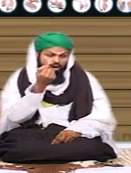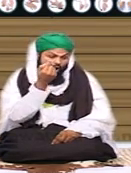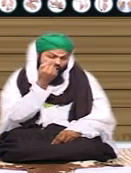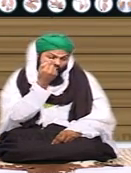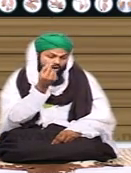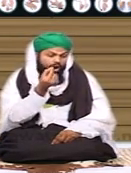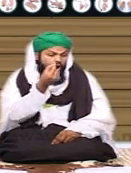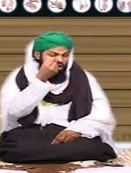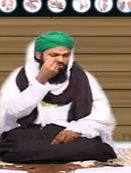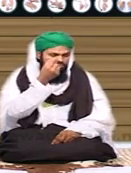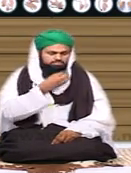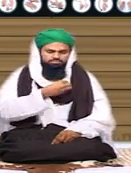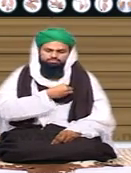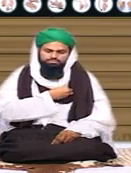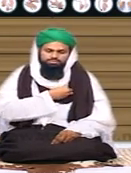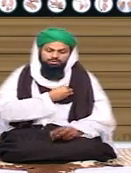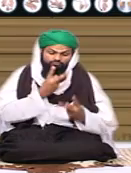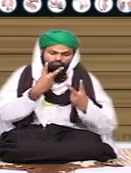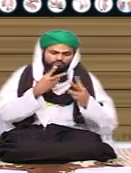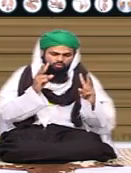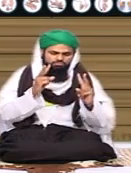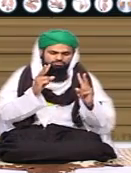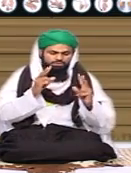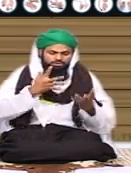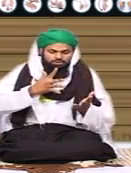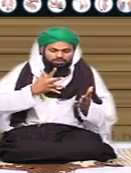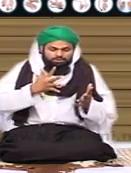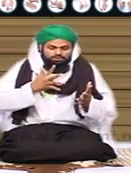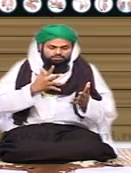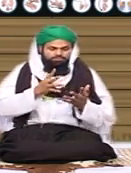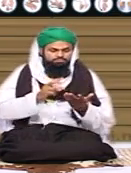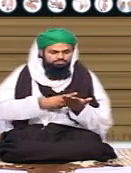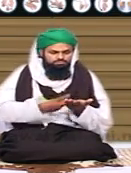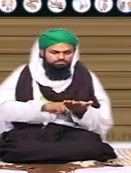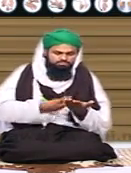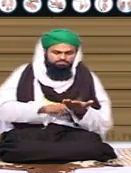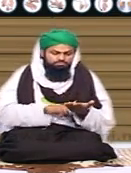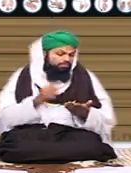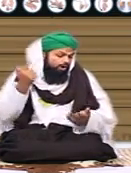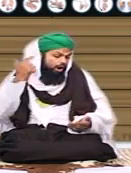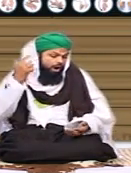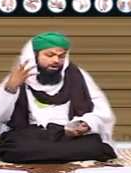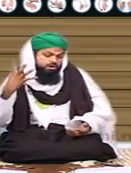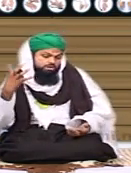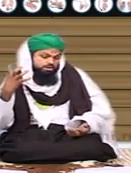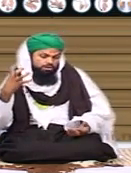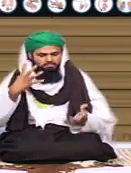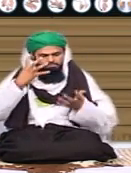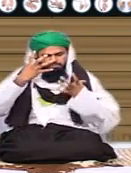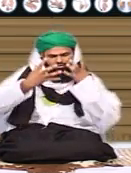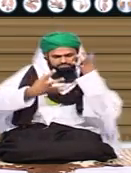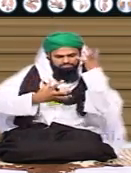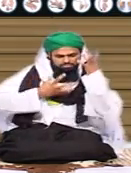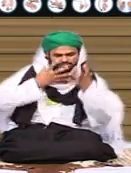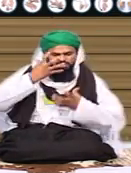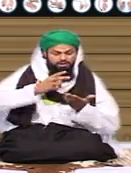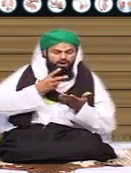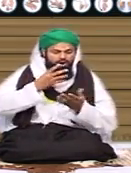میں معمولی تھا, ذرہ اگر پڑ جائے تو ہم سے برداشت نہ ہو, ہم پھڑک جائیں تڑپ. کان میں ذرا سا درد ہو تو ہم بے چین ہو